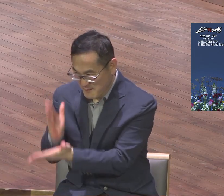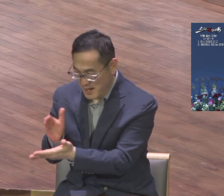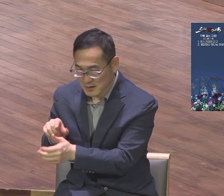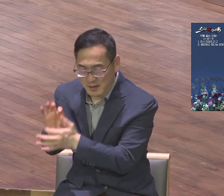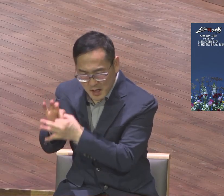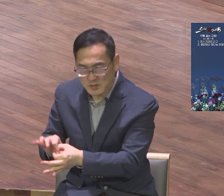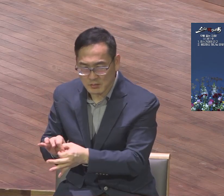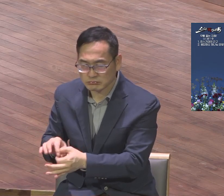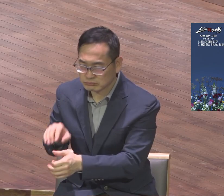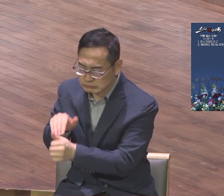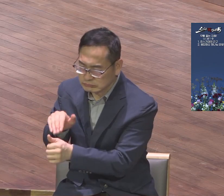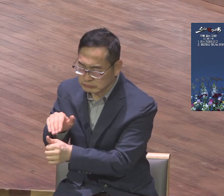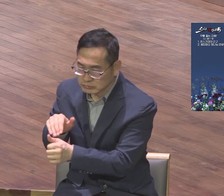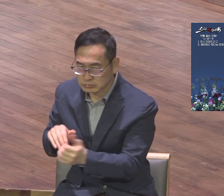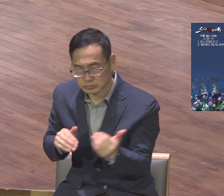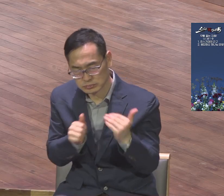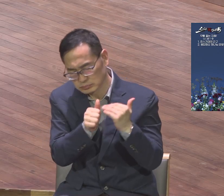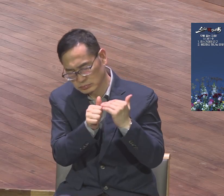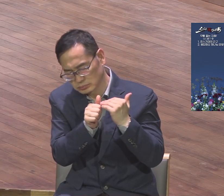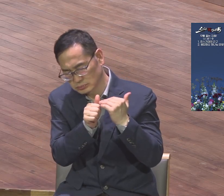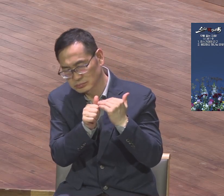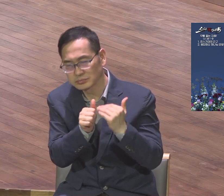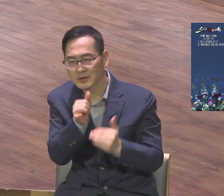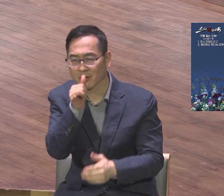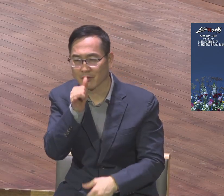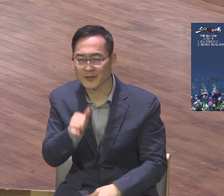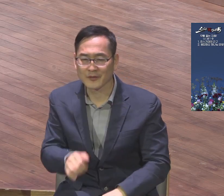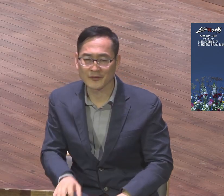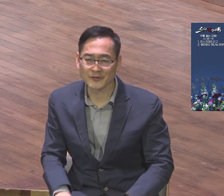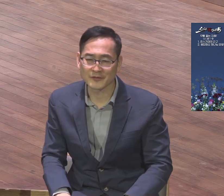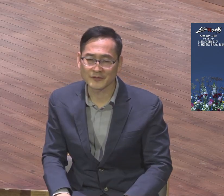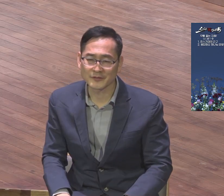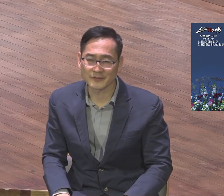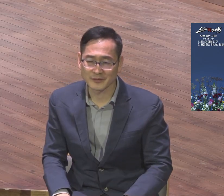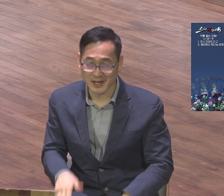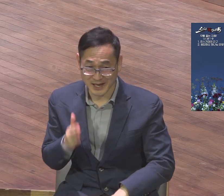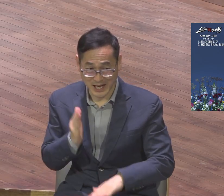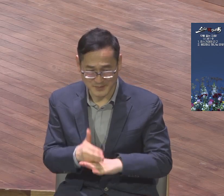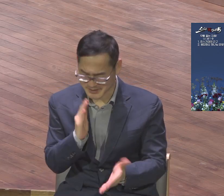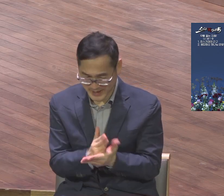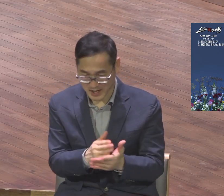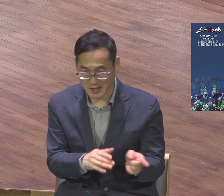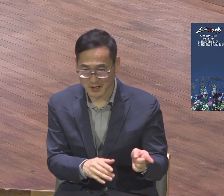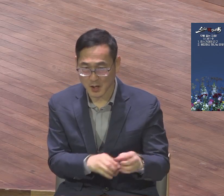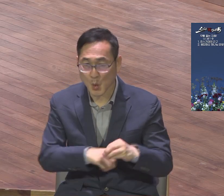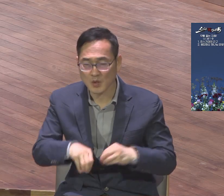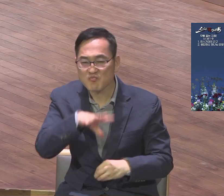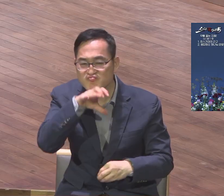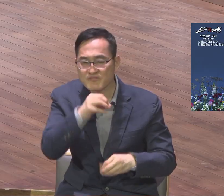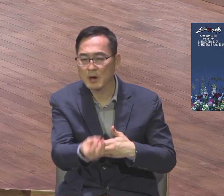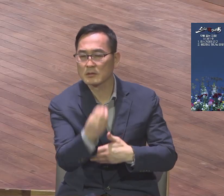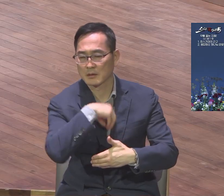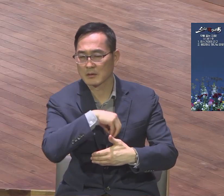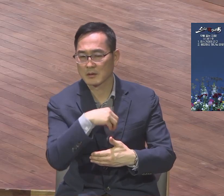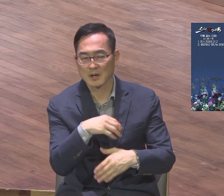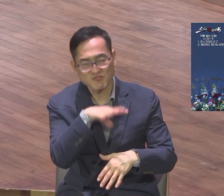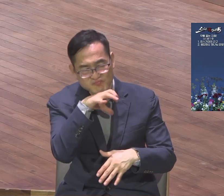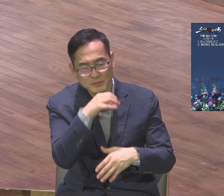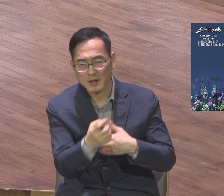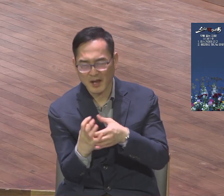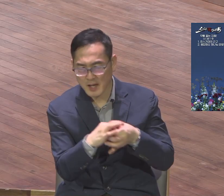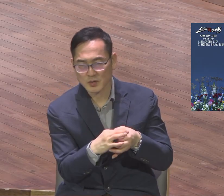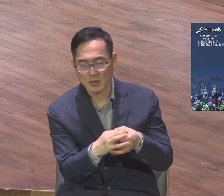감사 뺏어갑니다. 딱 그 속에 뭘 주냐. 감사를 뺏고 불평을 집어넣는. 계속 불평